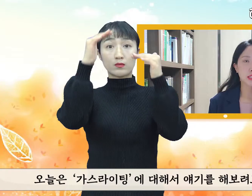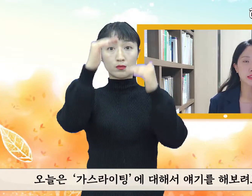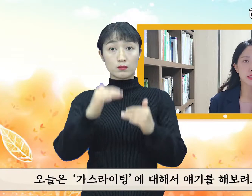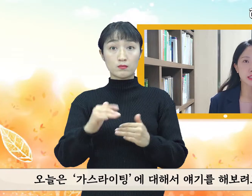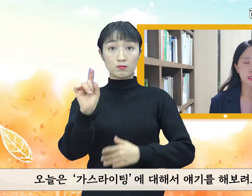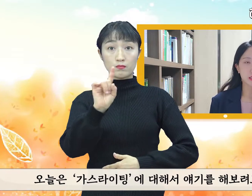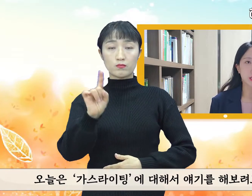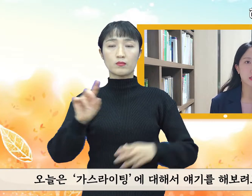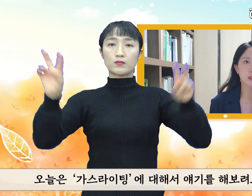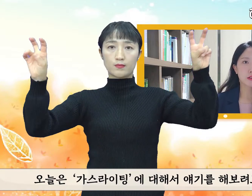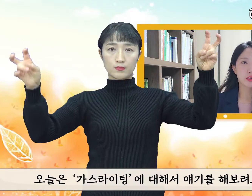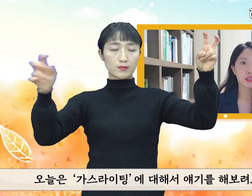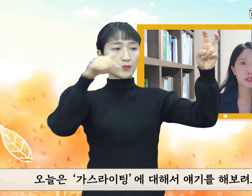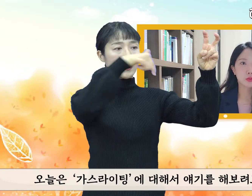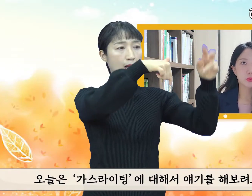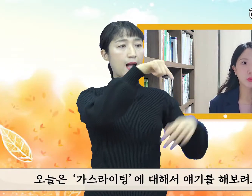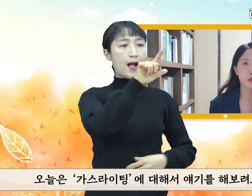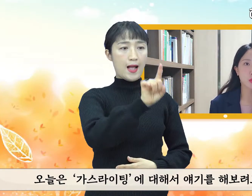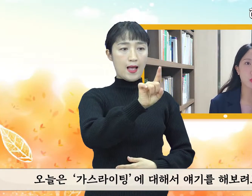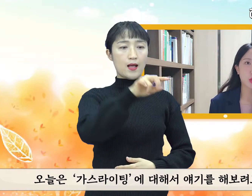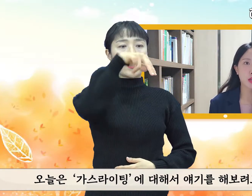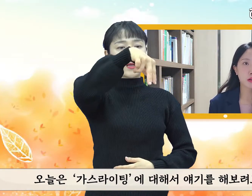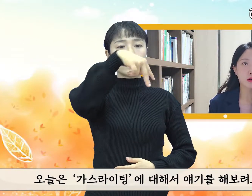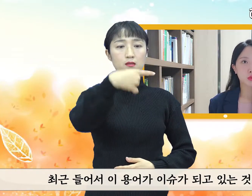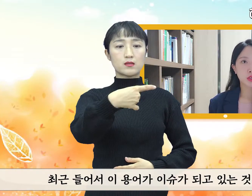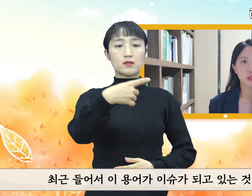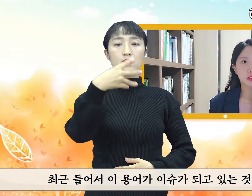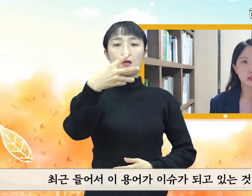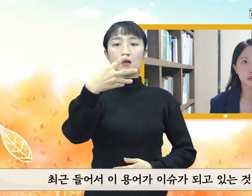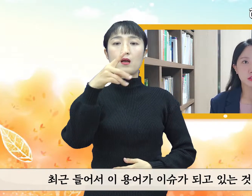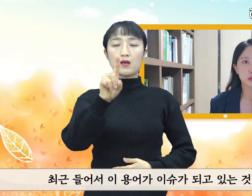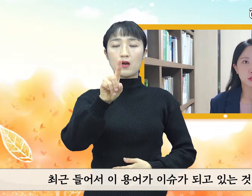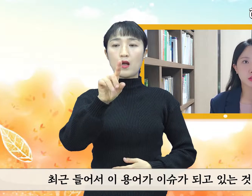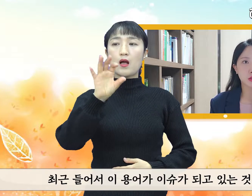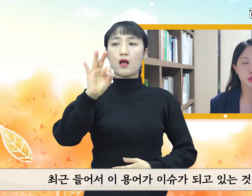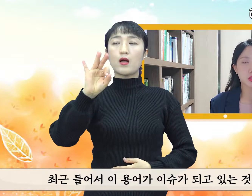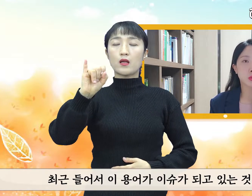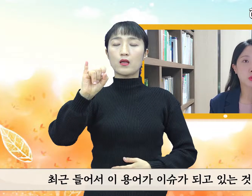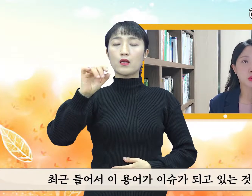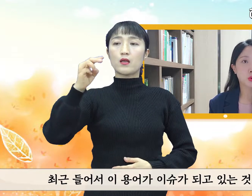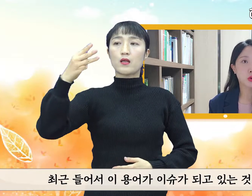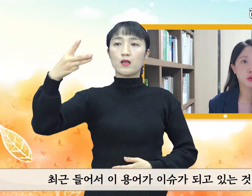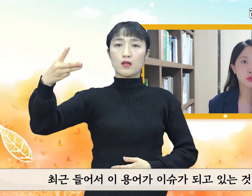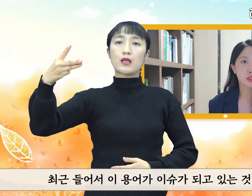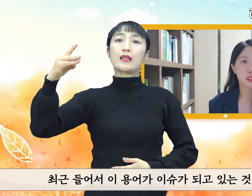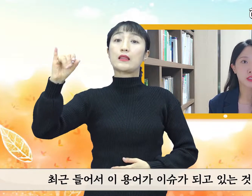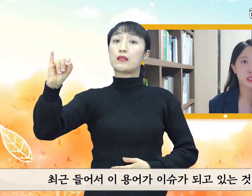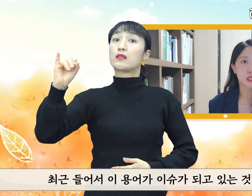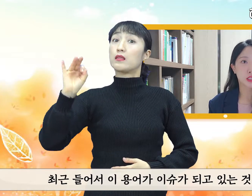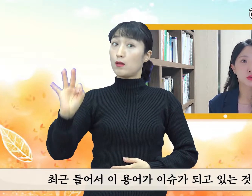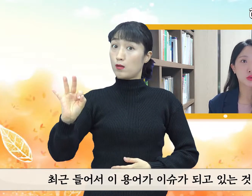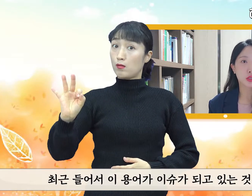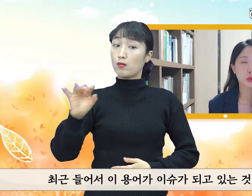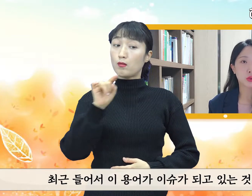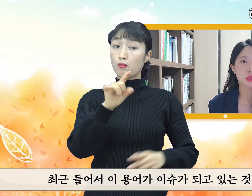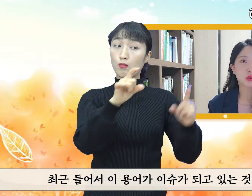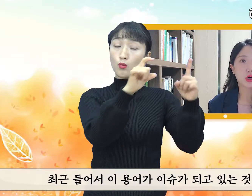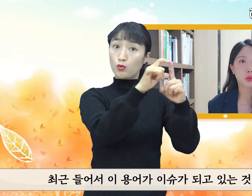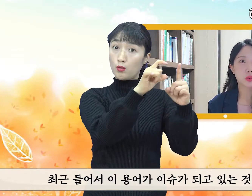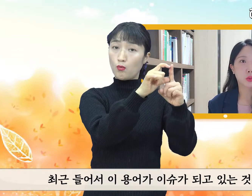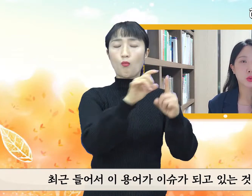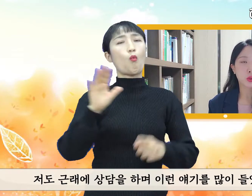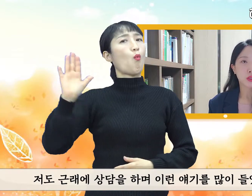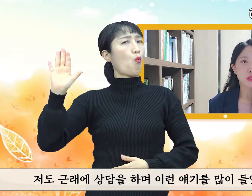오늘은 가스라이팅에 대해서 얘기를 좀 해보려고 해요. 최근 들어서 이 용어가 굉장히 이제 이슈가 되고 있는